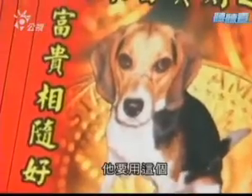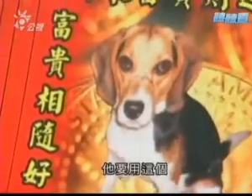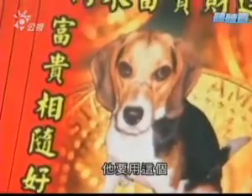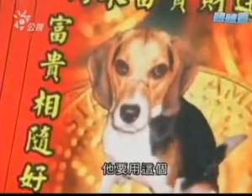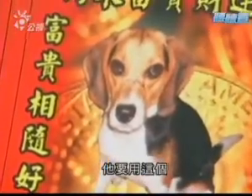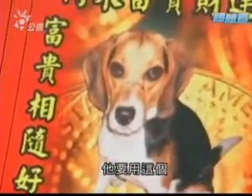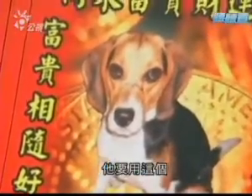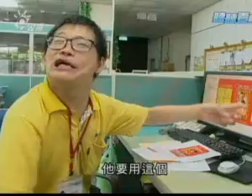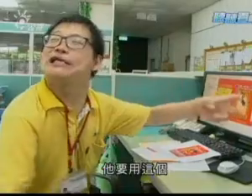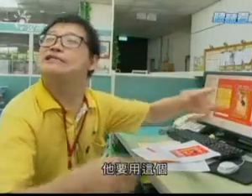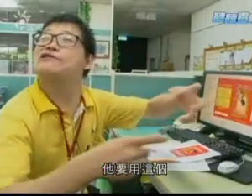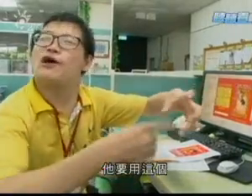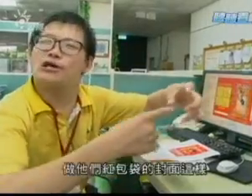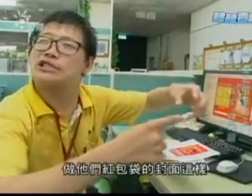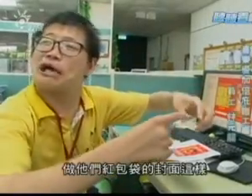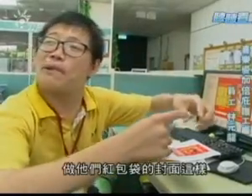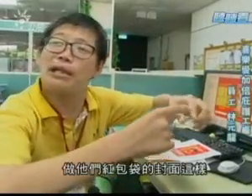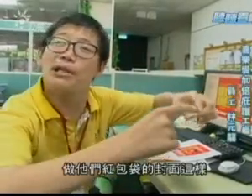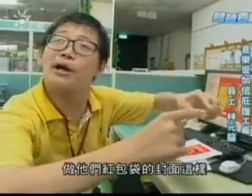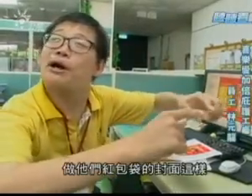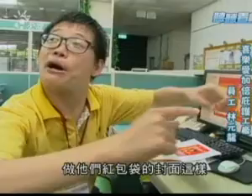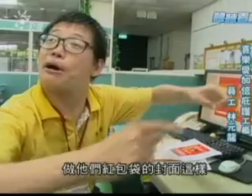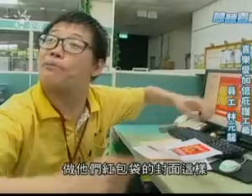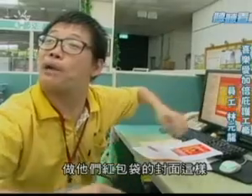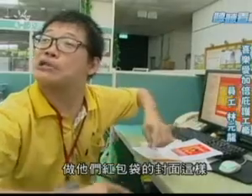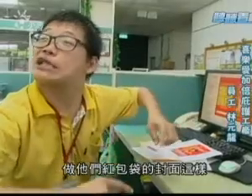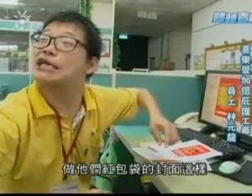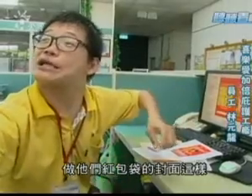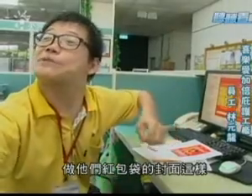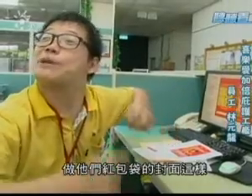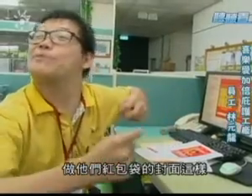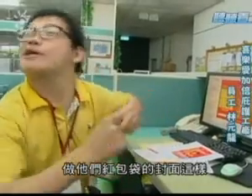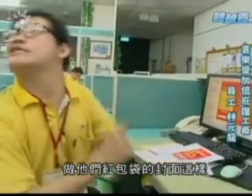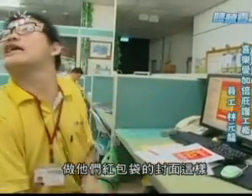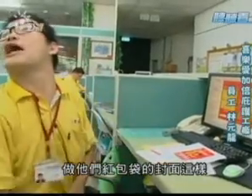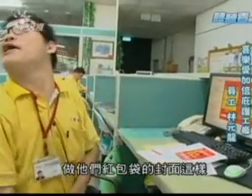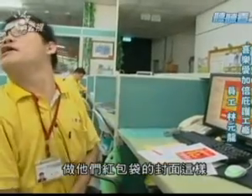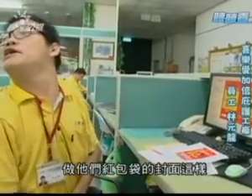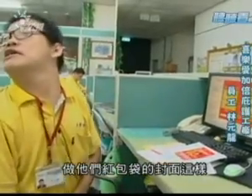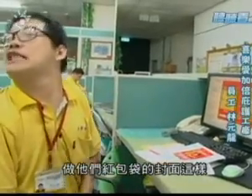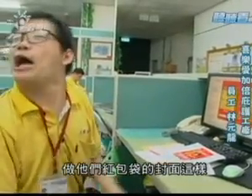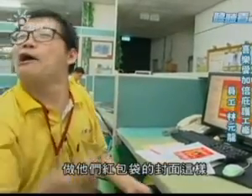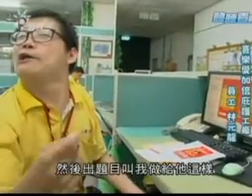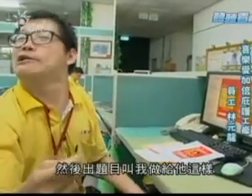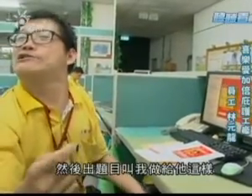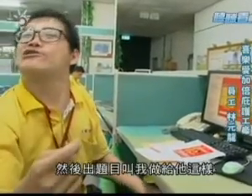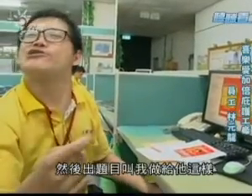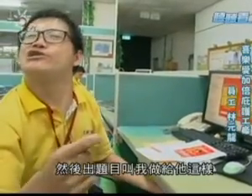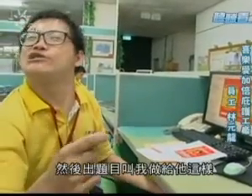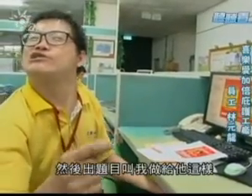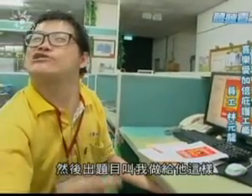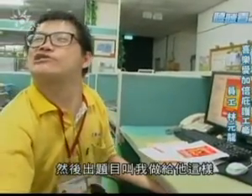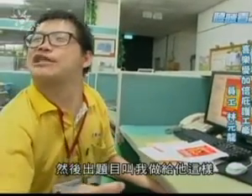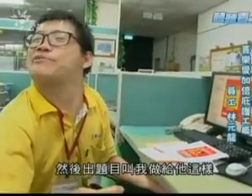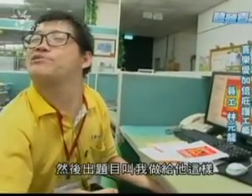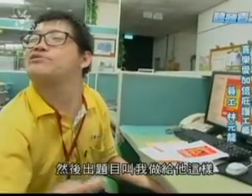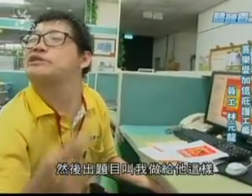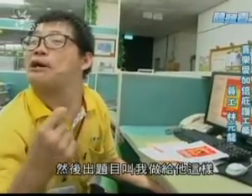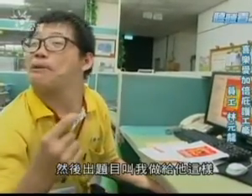要用这个做他们红包袋的封面，这样，啊，出题目叫我